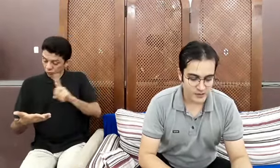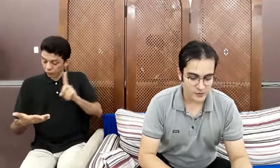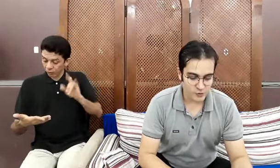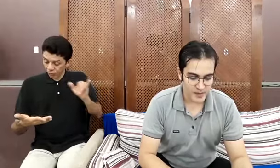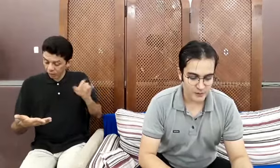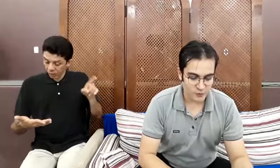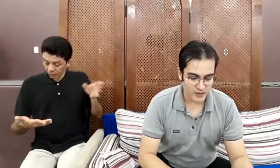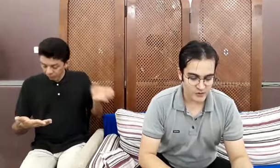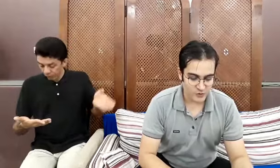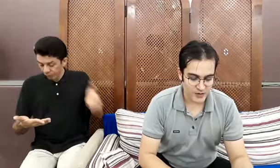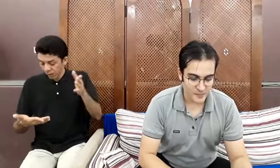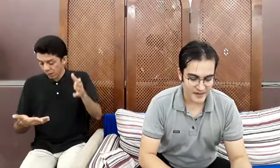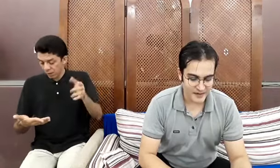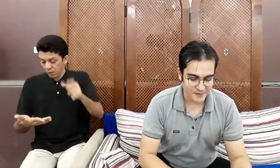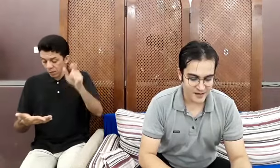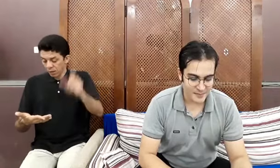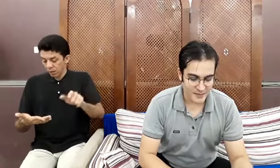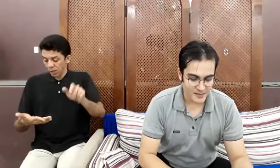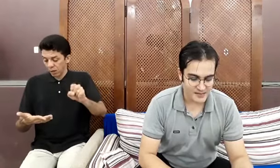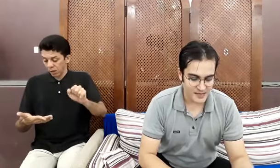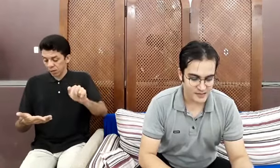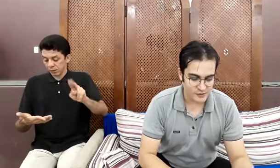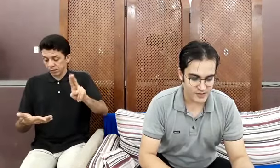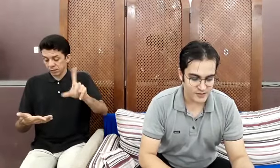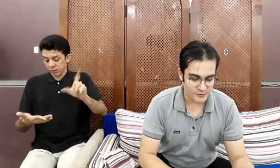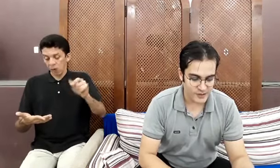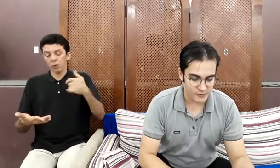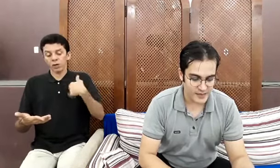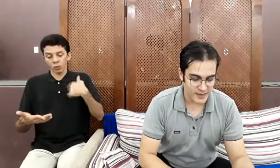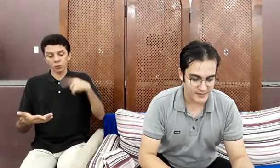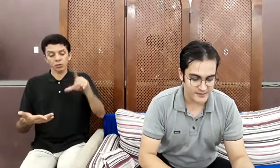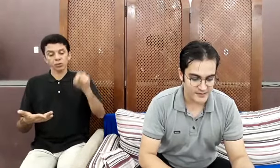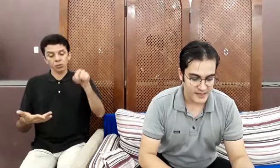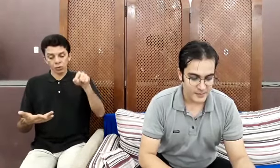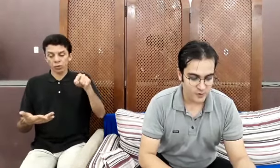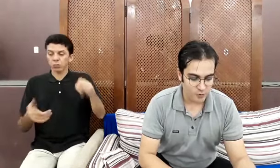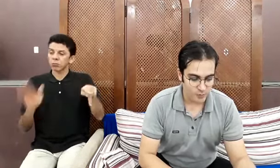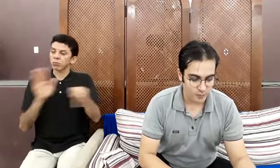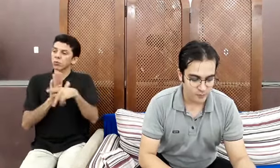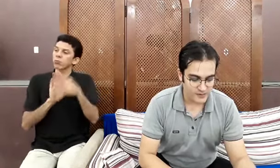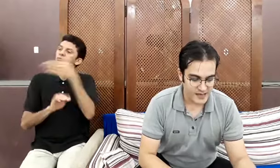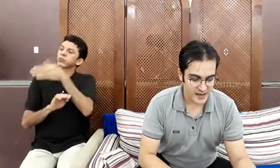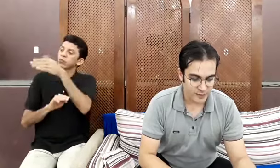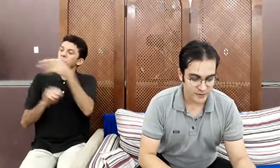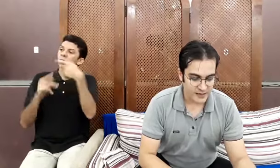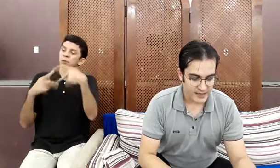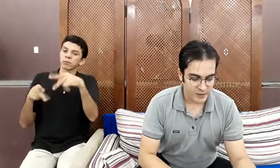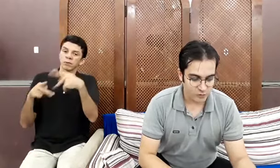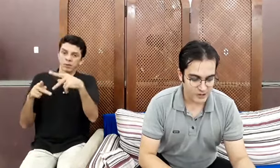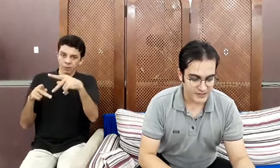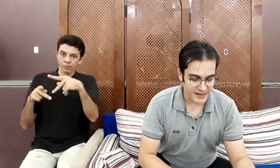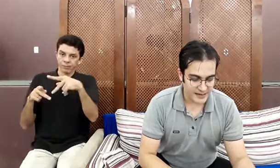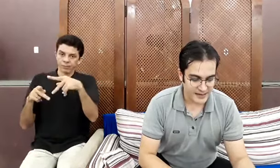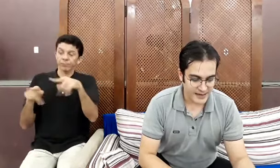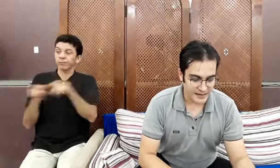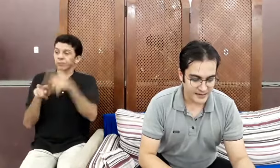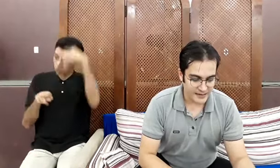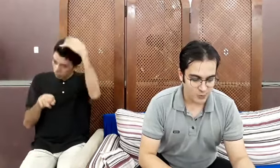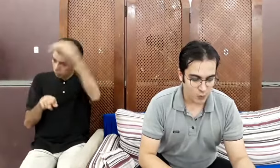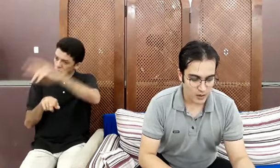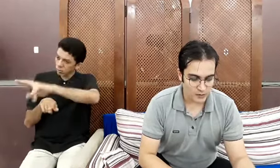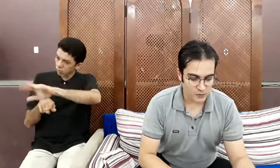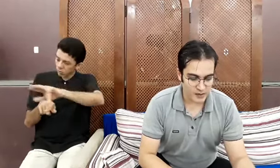o instrumento que escolhi para levar minha mensagem aos gentios e aos reis, bem como o povo de Israel, e eu mostrarei a